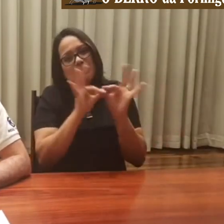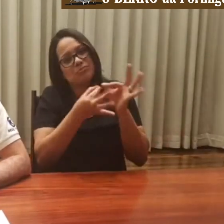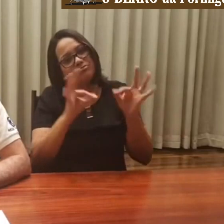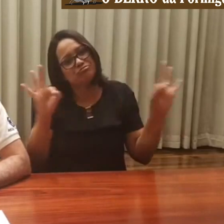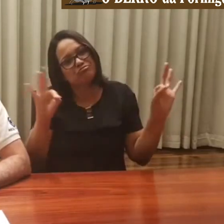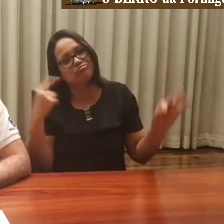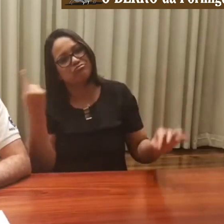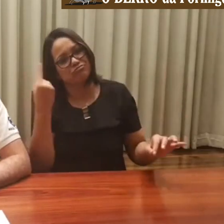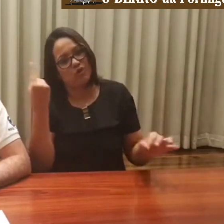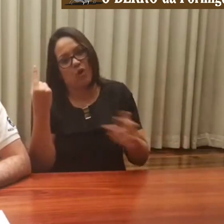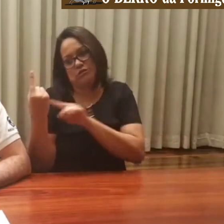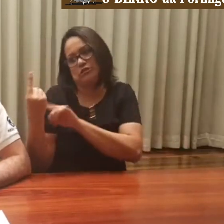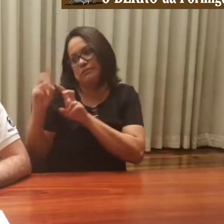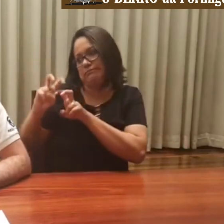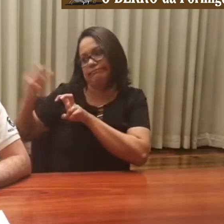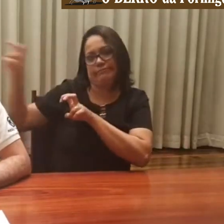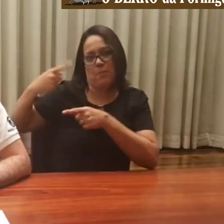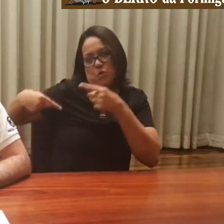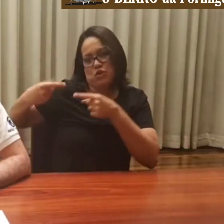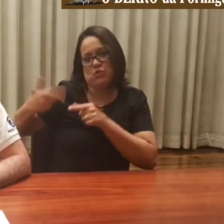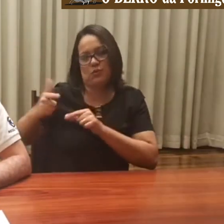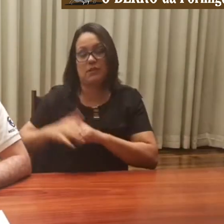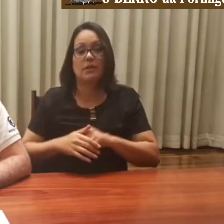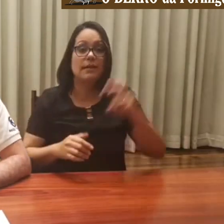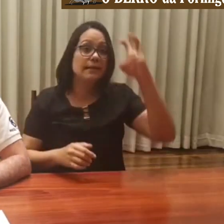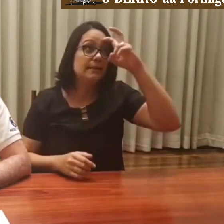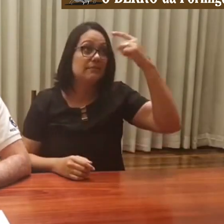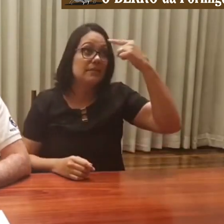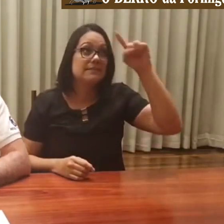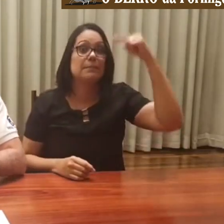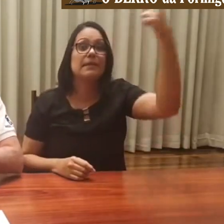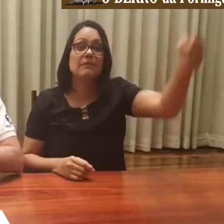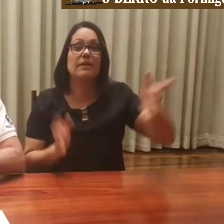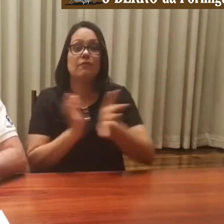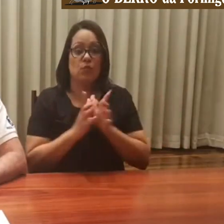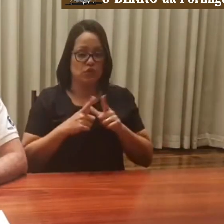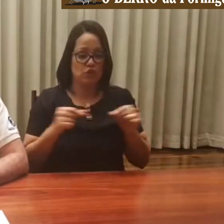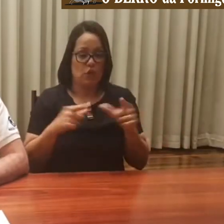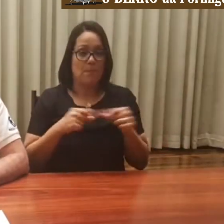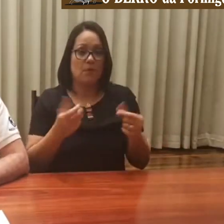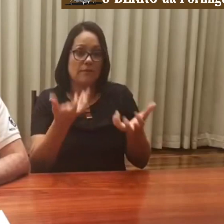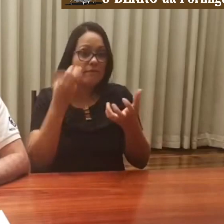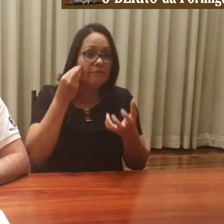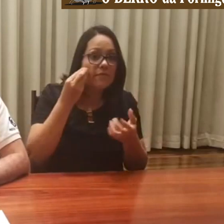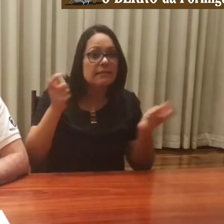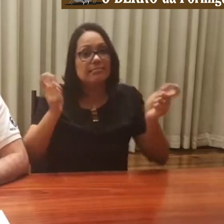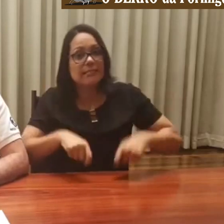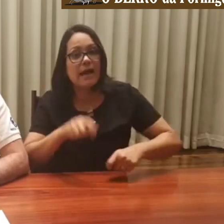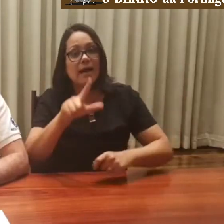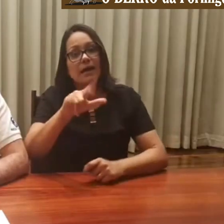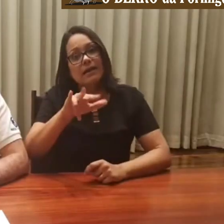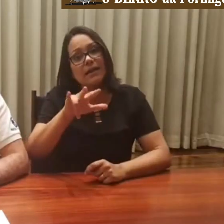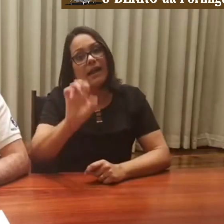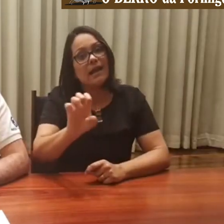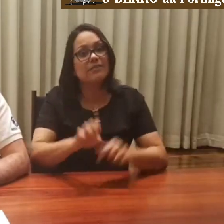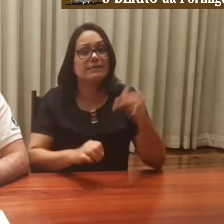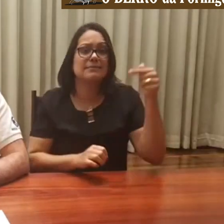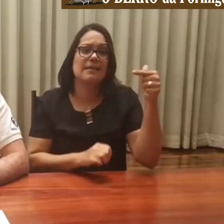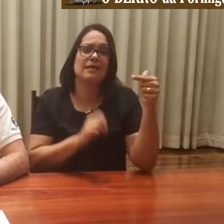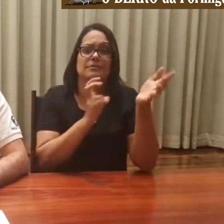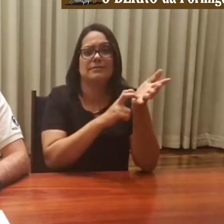sozinho. Quinta-feira, semana que vem, vou estar no Japão. Eu quero ver como é que fica, se vai dar para a gente fazer uma live, né? Para nós lá vai ser